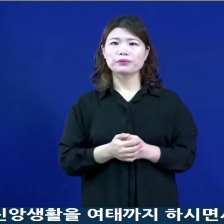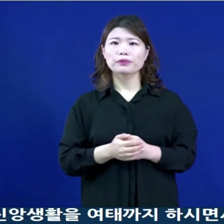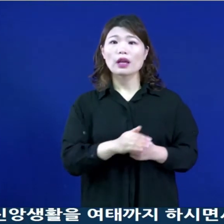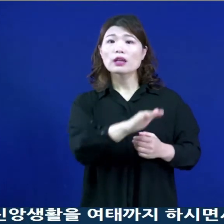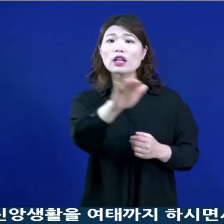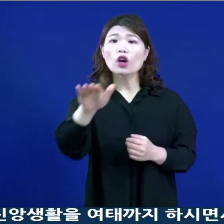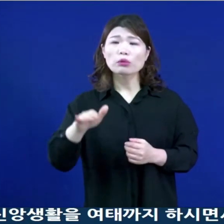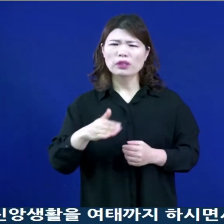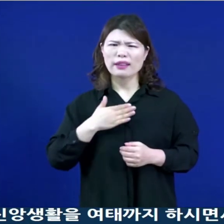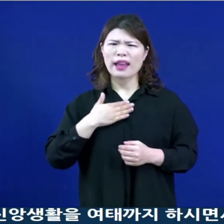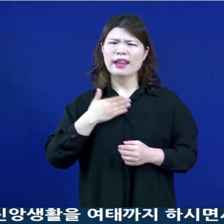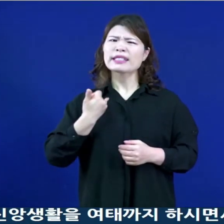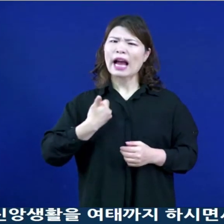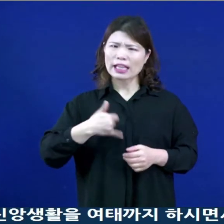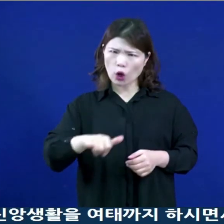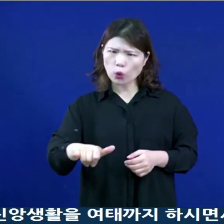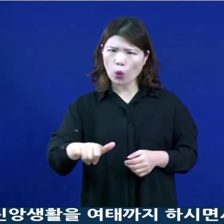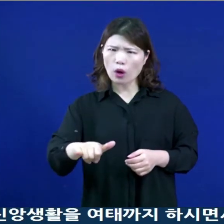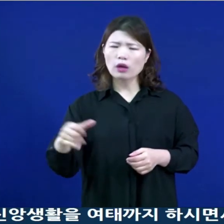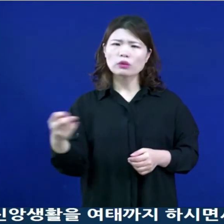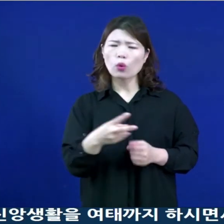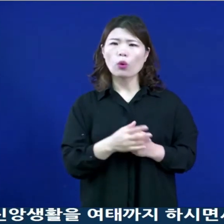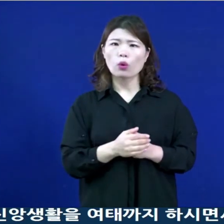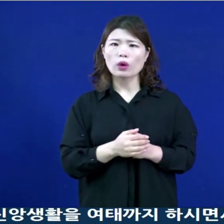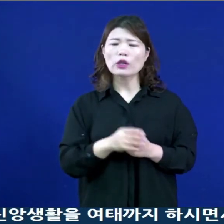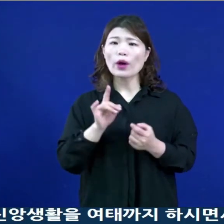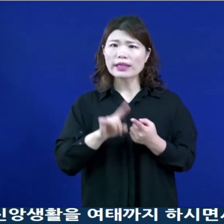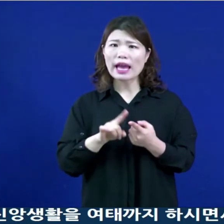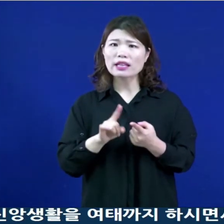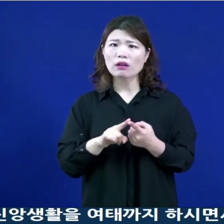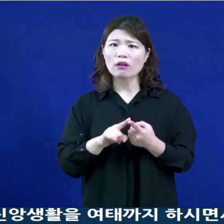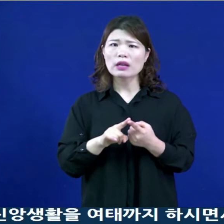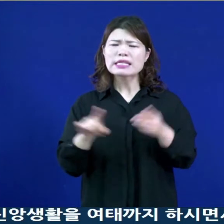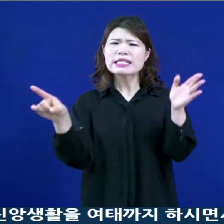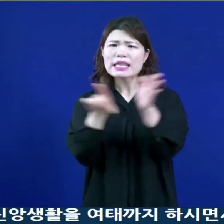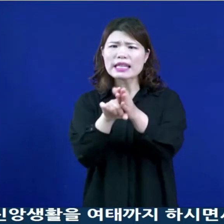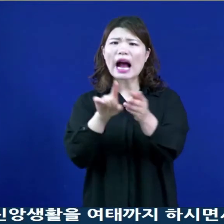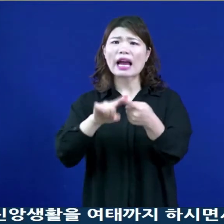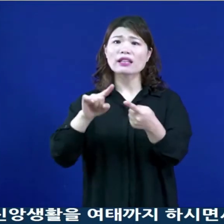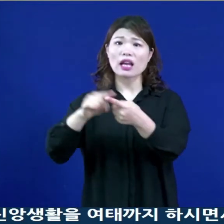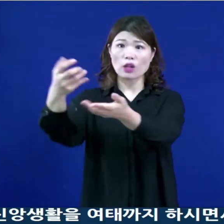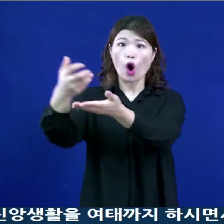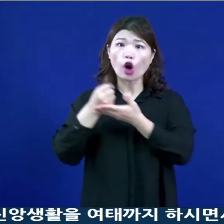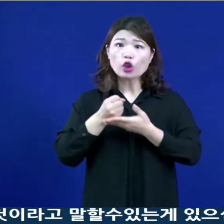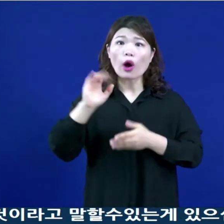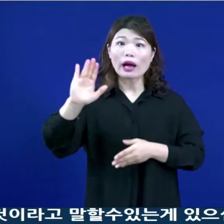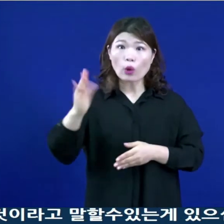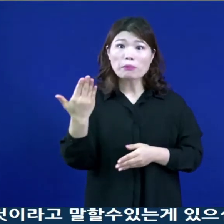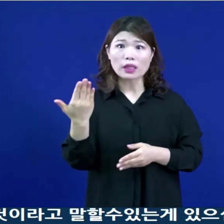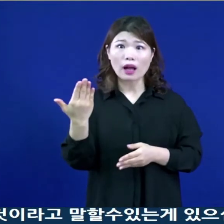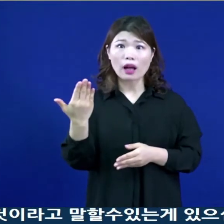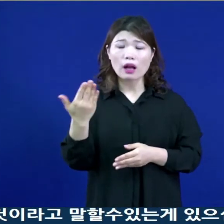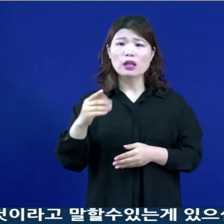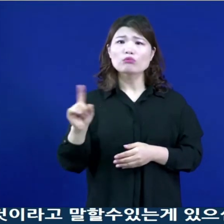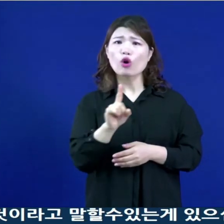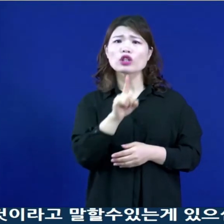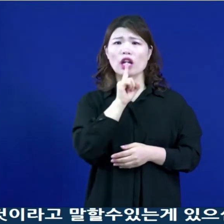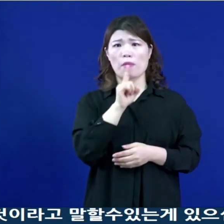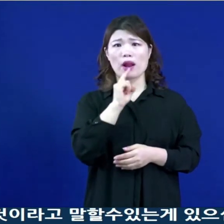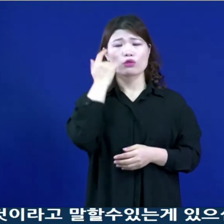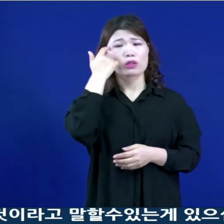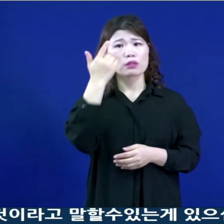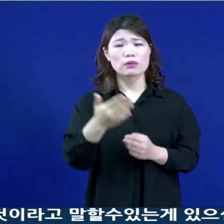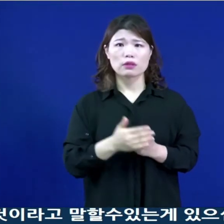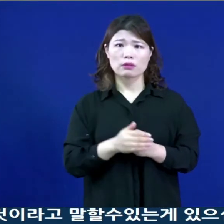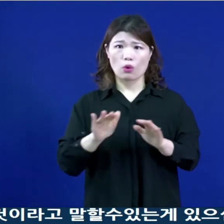우리들의 자녀도 바로 그것을 얻어야 하는데 그것이 무엇이라고 정의할 수 있겠습니까? 오늘